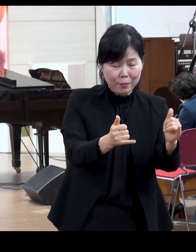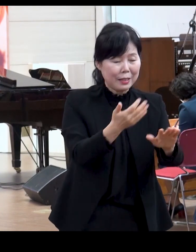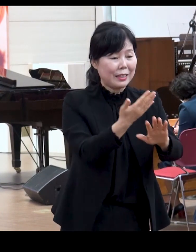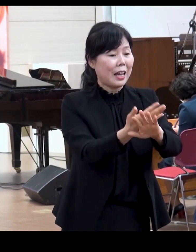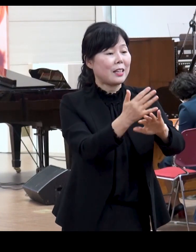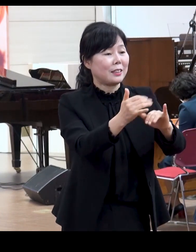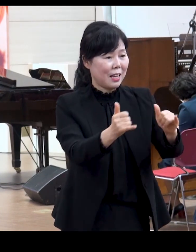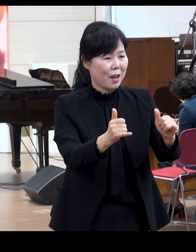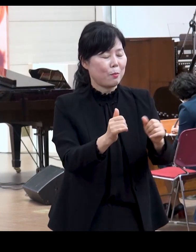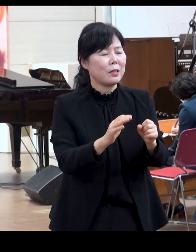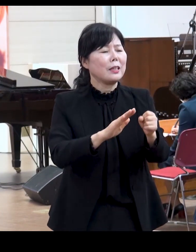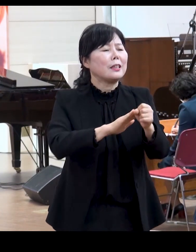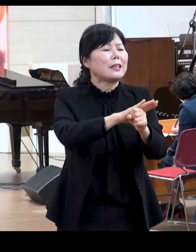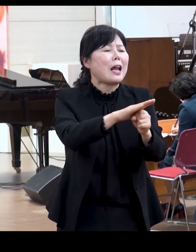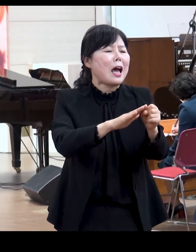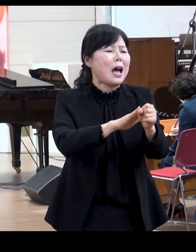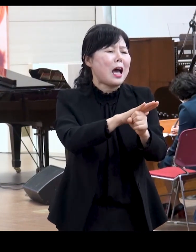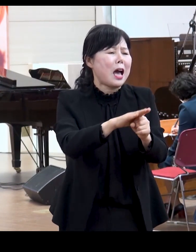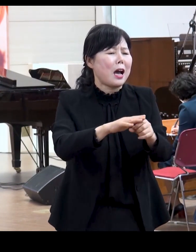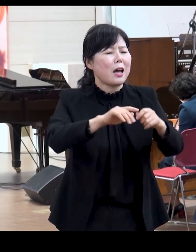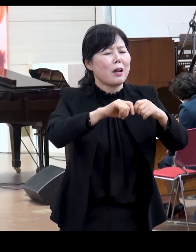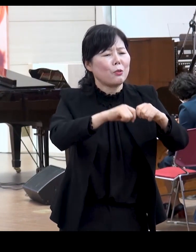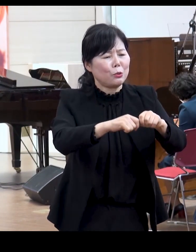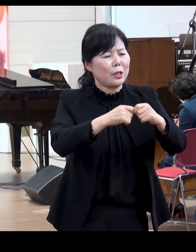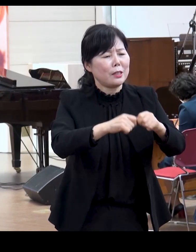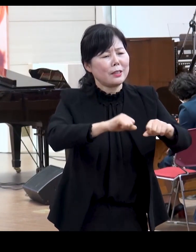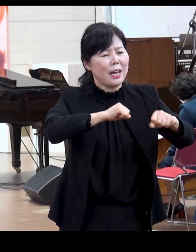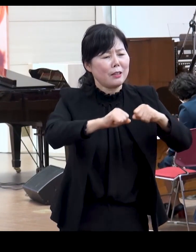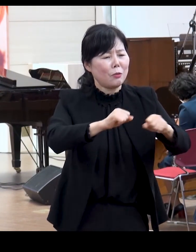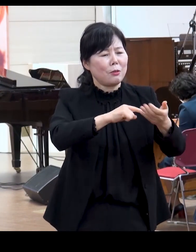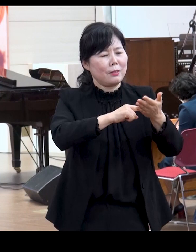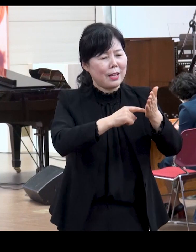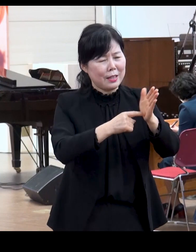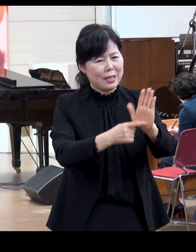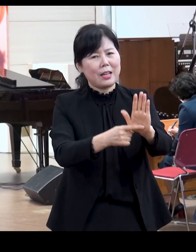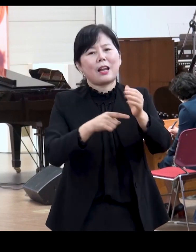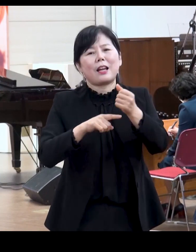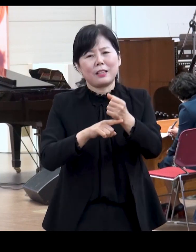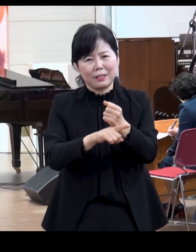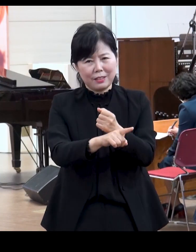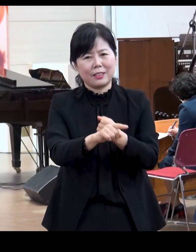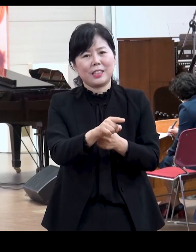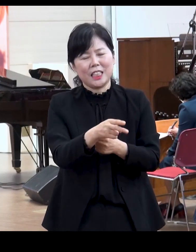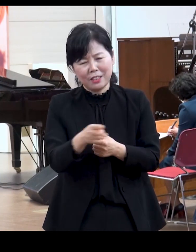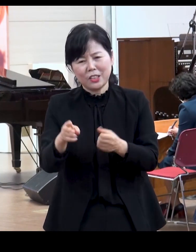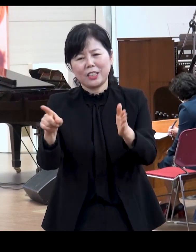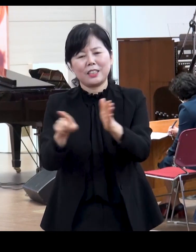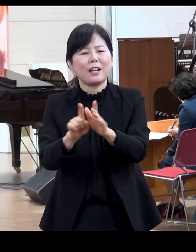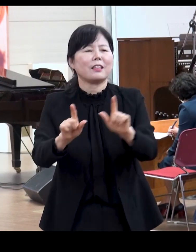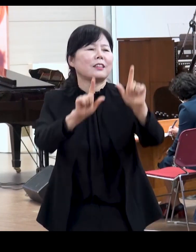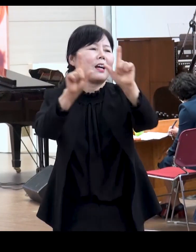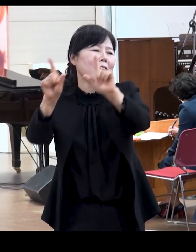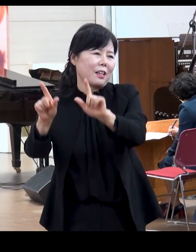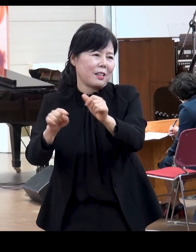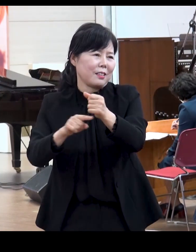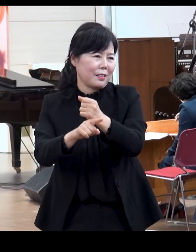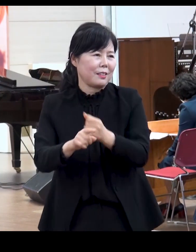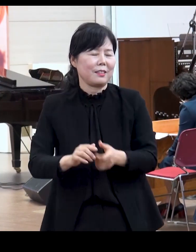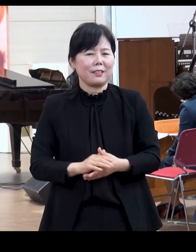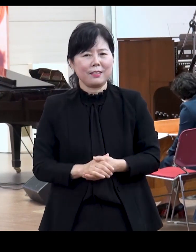사람 사이의 사랑 이야기로 구체적으로 나타내면서 살아가는 것, 그게 바로 신앙생활이다, 그